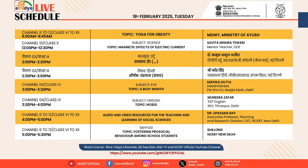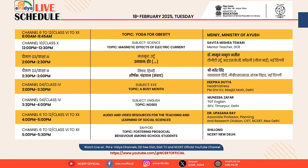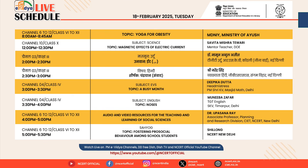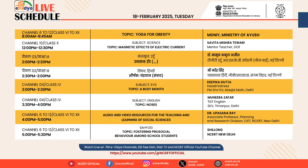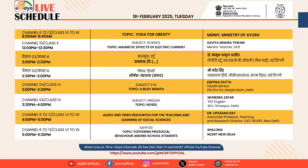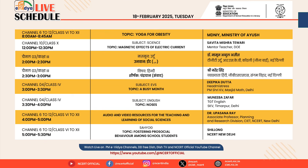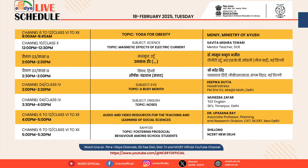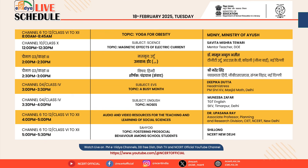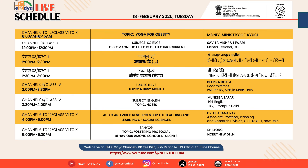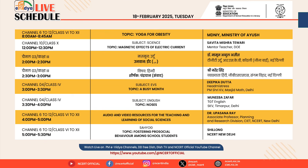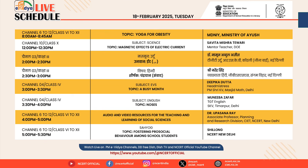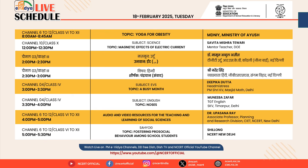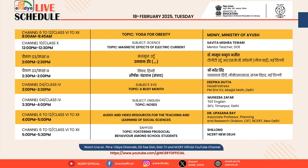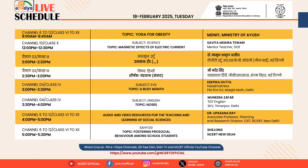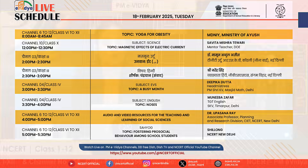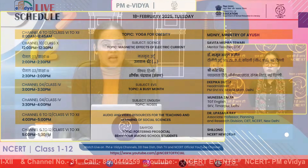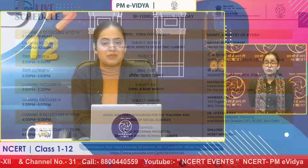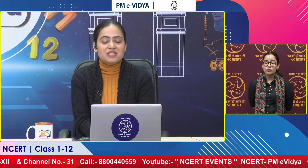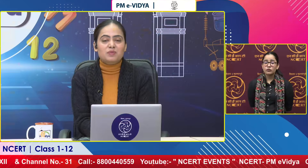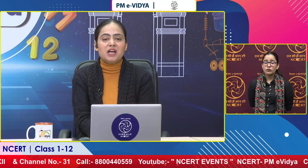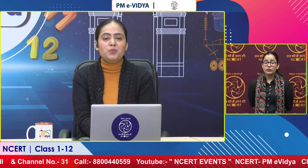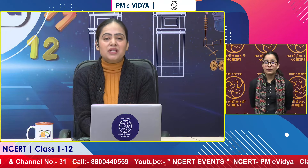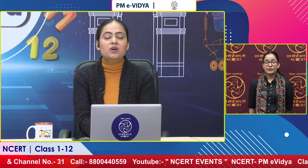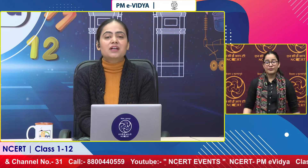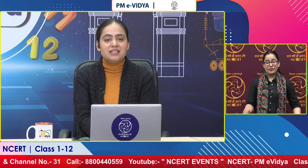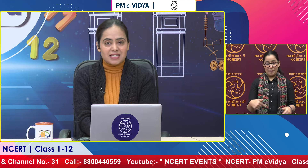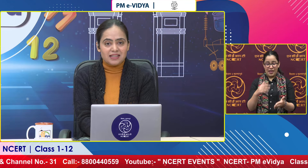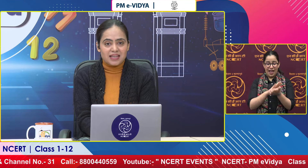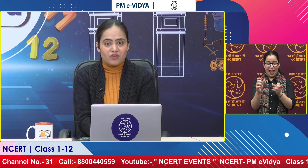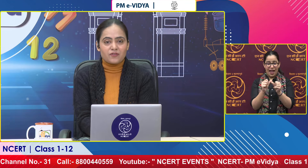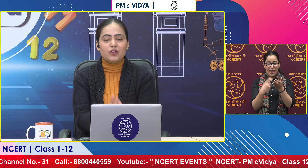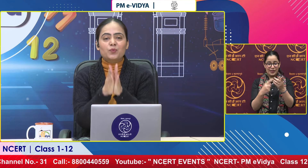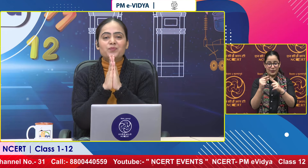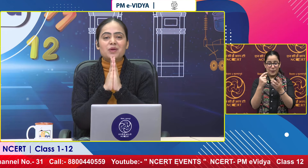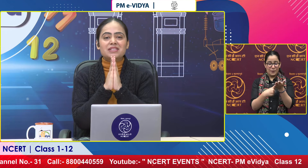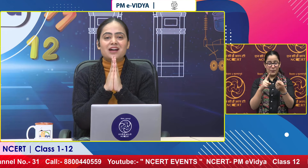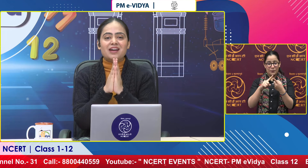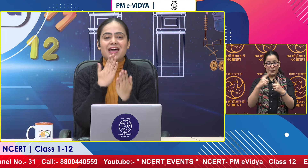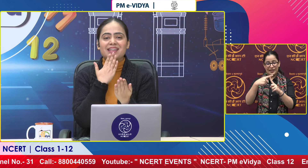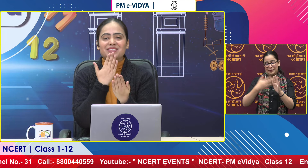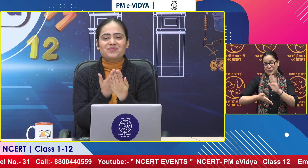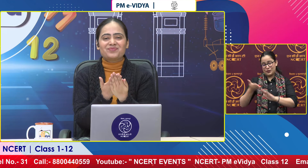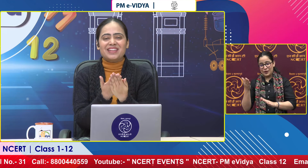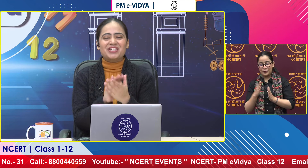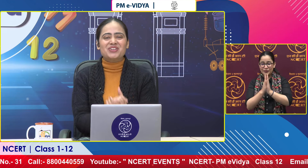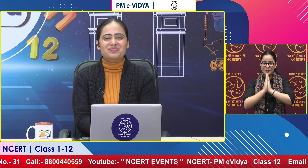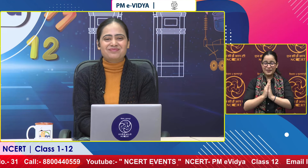आपके लिए लेकर आएंगे सहयोग। विद दिस इट्स अ रैप। दिस इज मी हरप्रीत कौर टेकिंग लीव ऑफ यू। नमस्कार and thank you.